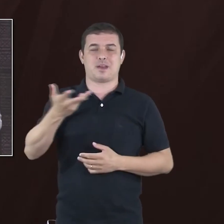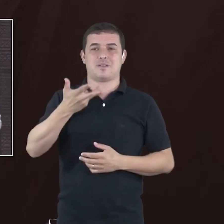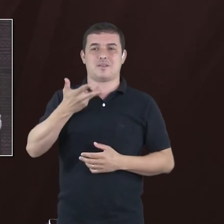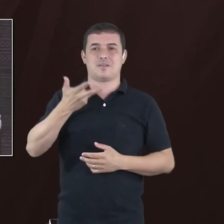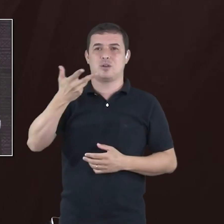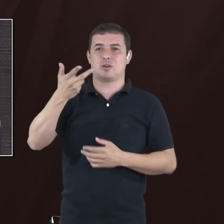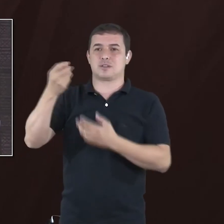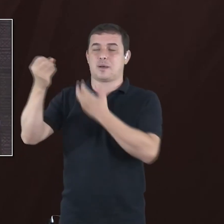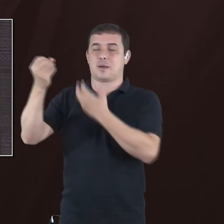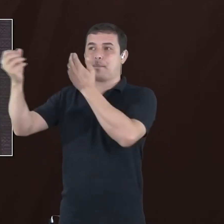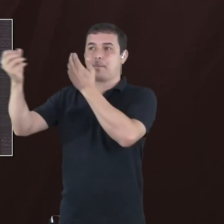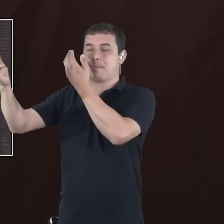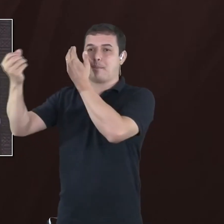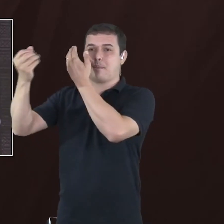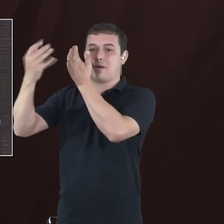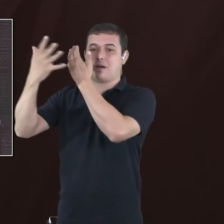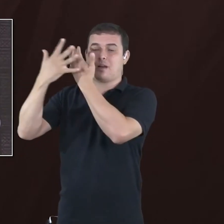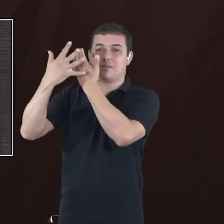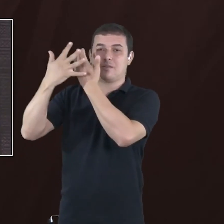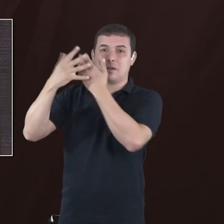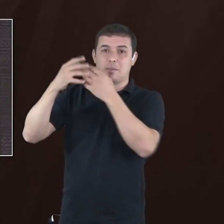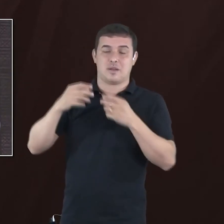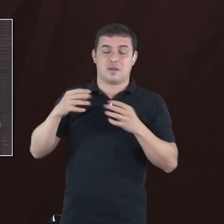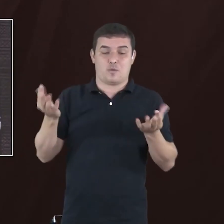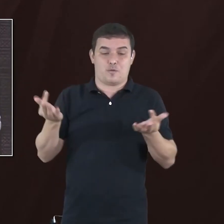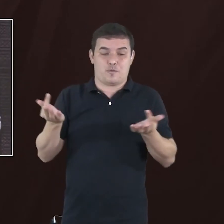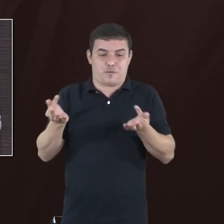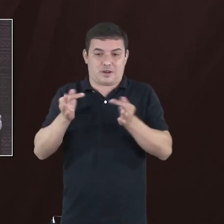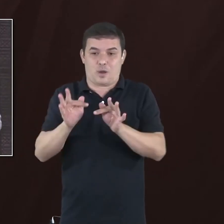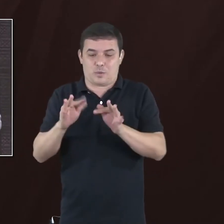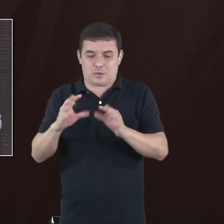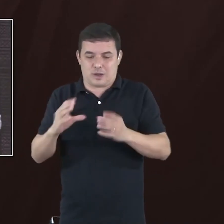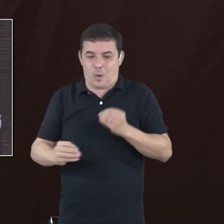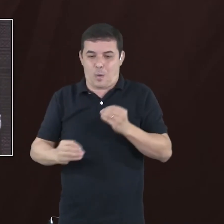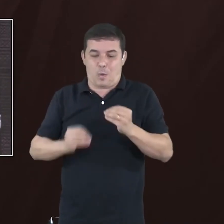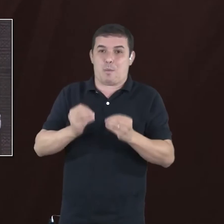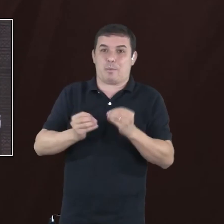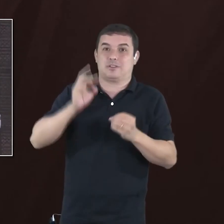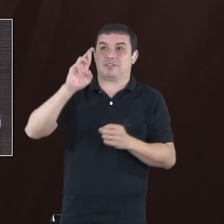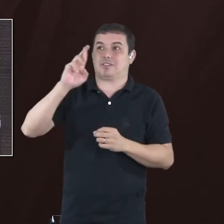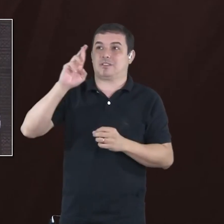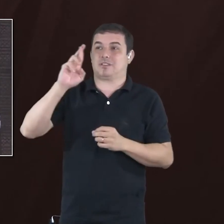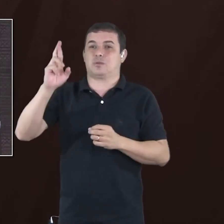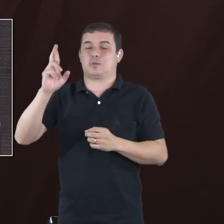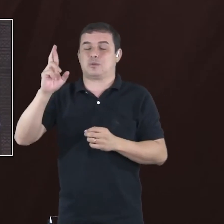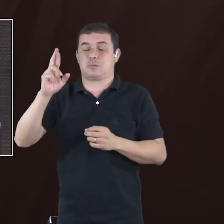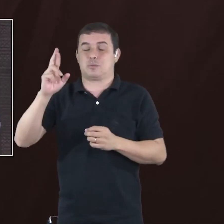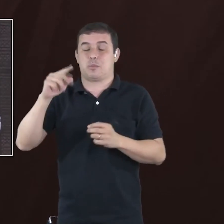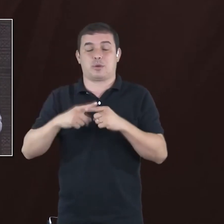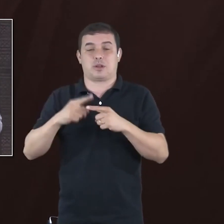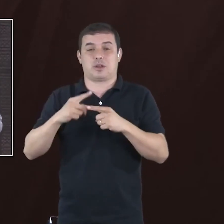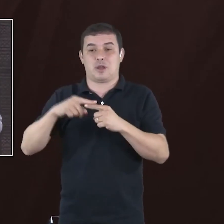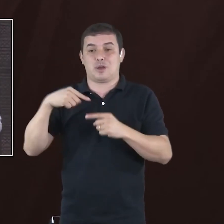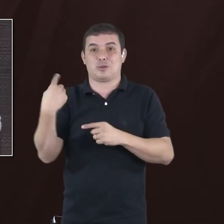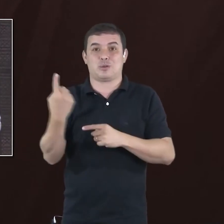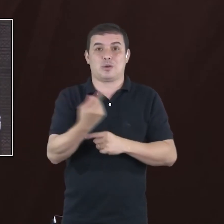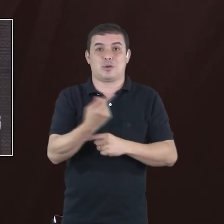para completar a obra de Deus. Somos aqueles que amam a sua